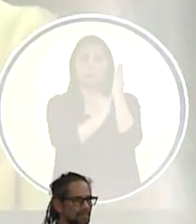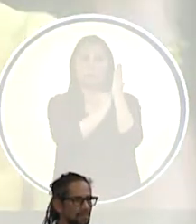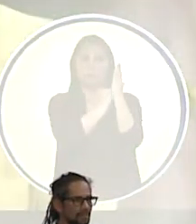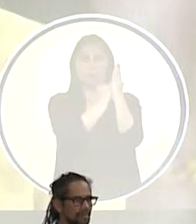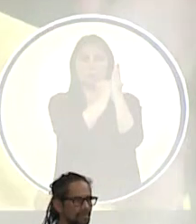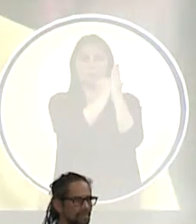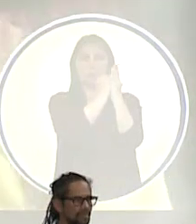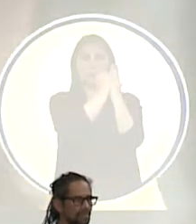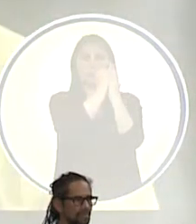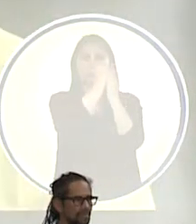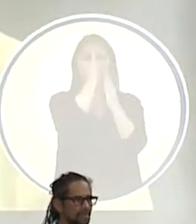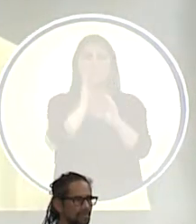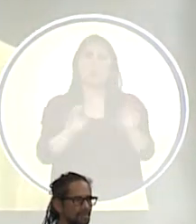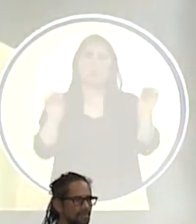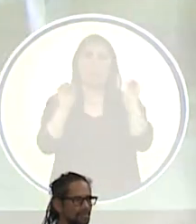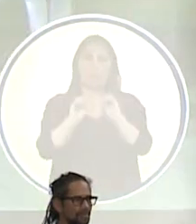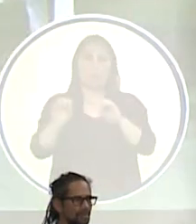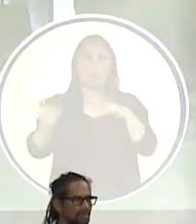sí